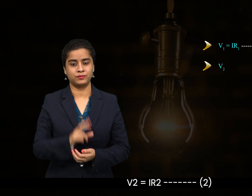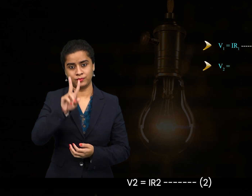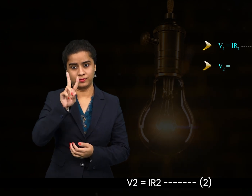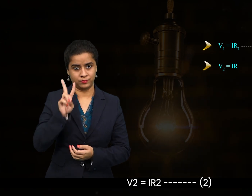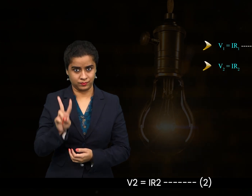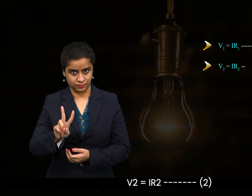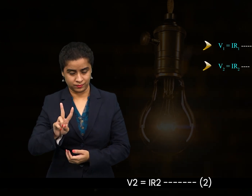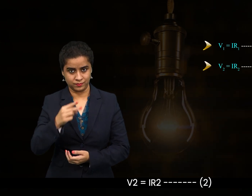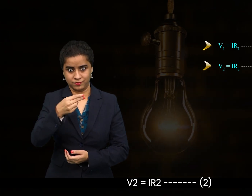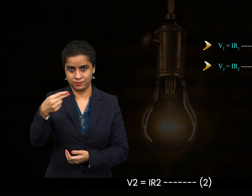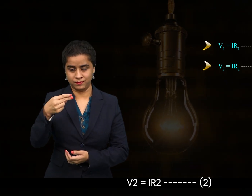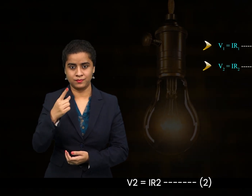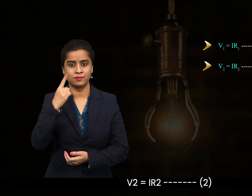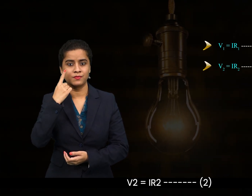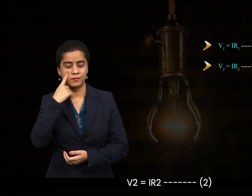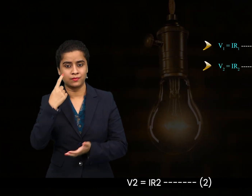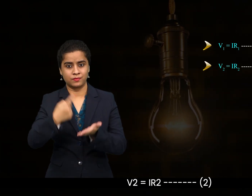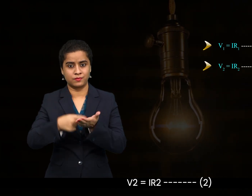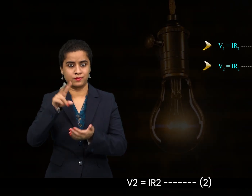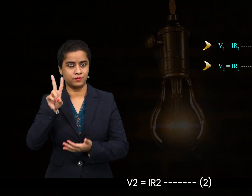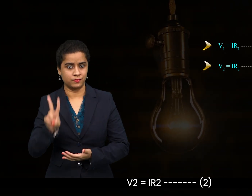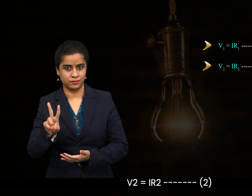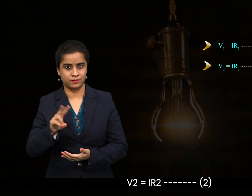V2 is equal to R2 2,